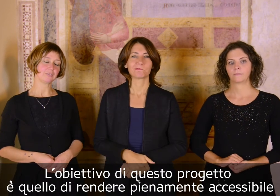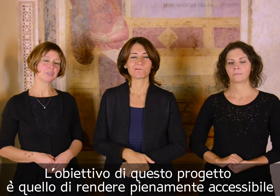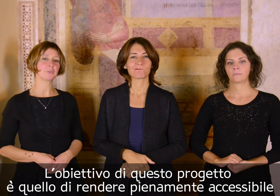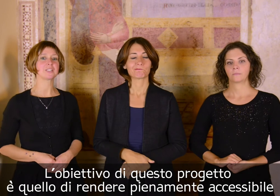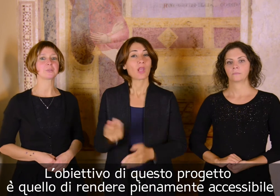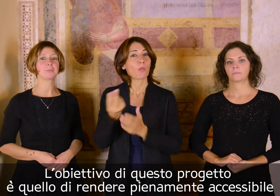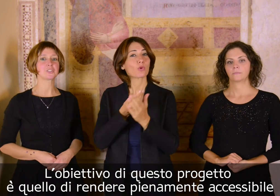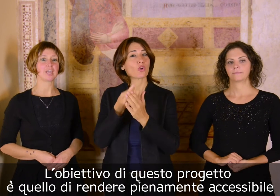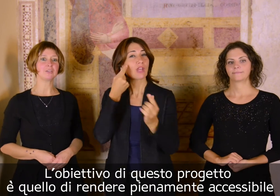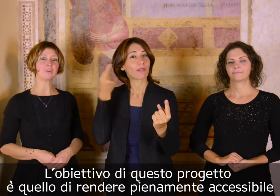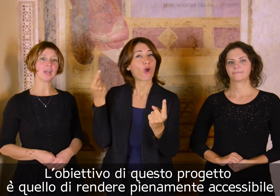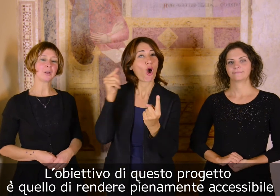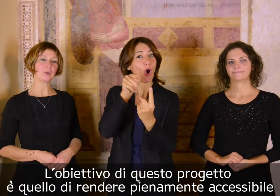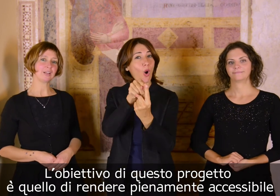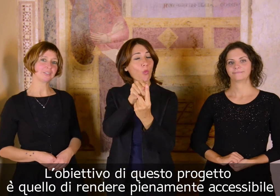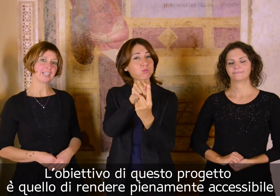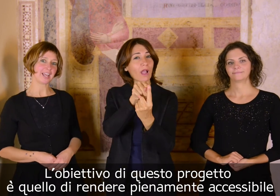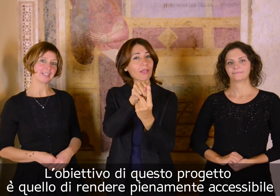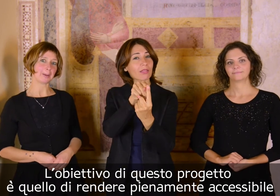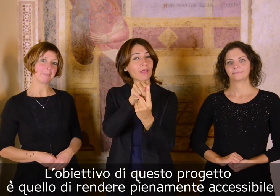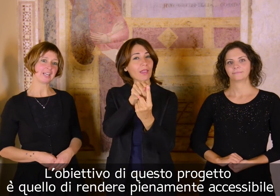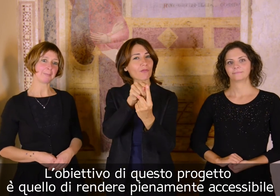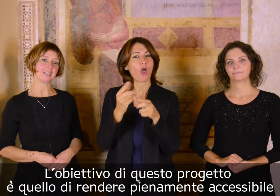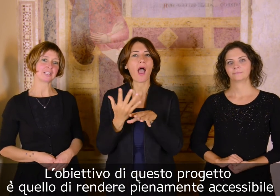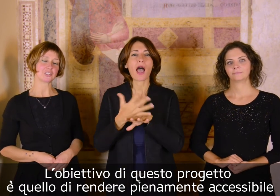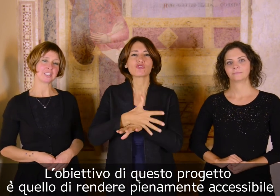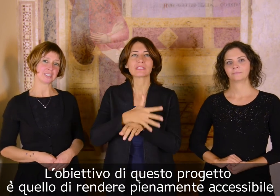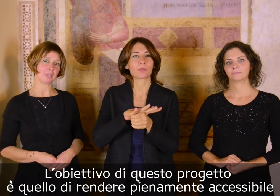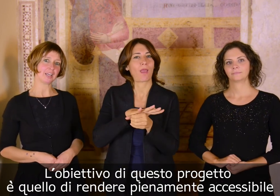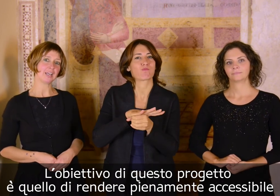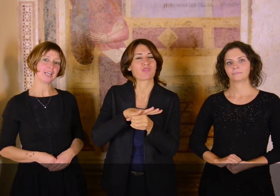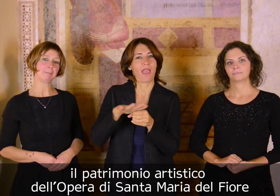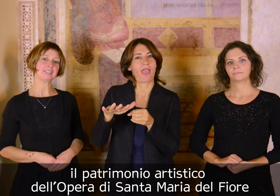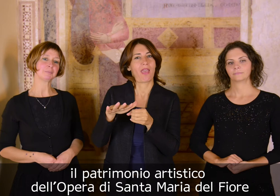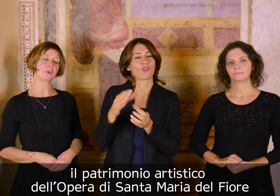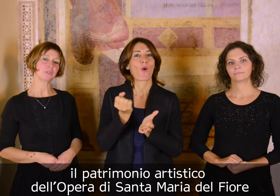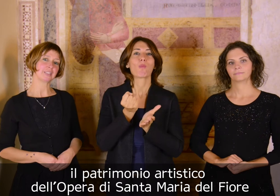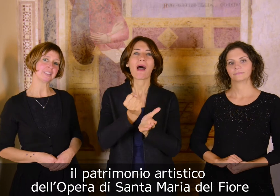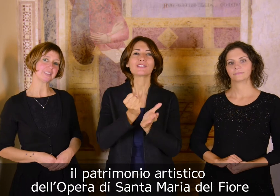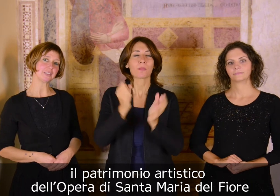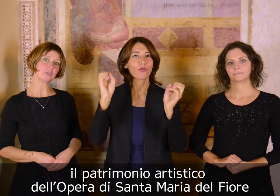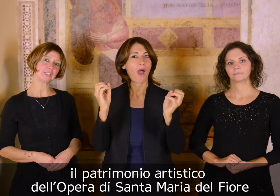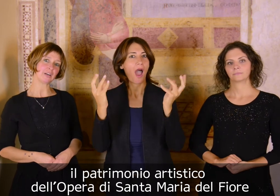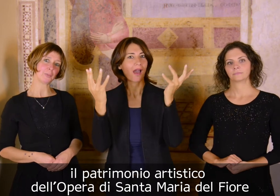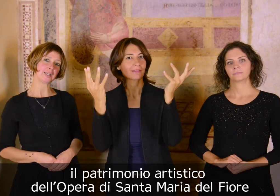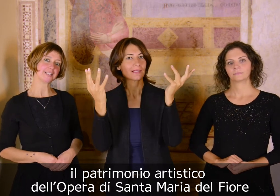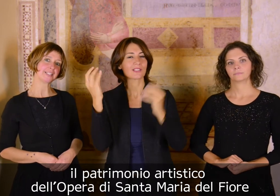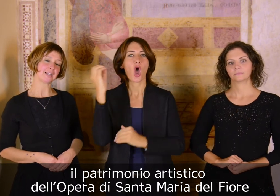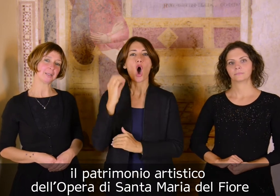di questo progetto è quello di rendere pienamente accessibile il patrimonio artistico dell'opera di Santa Maria